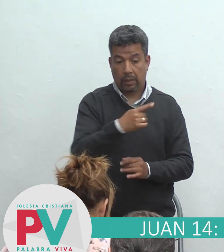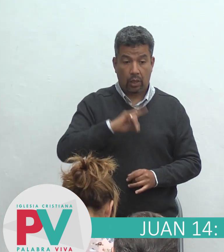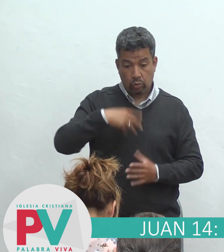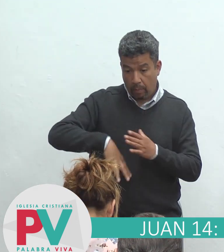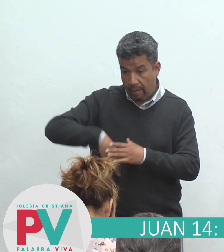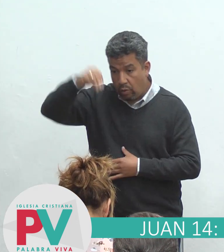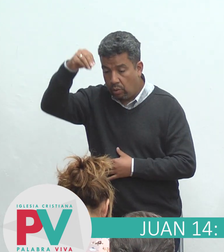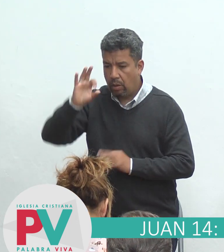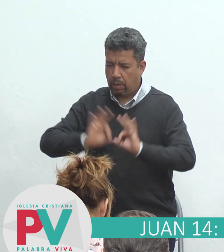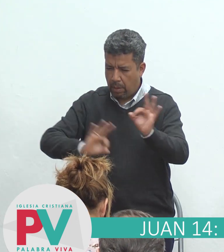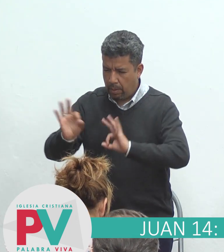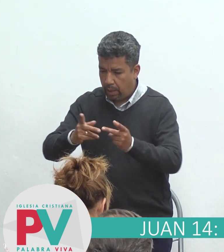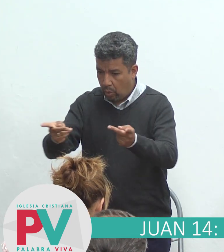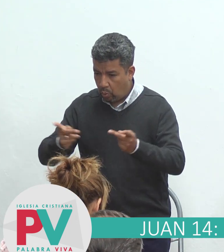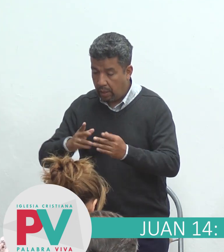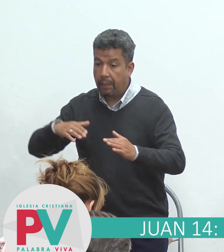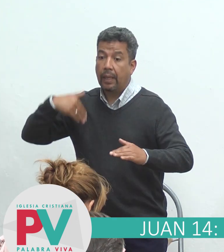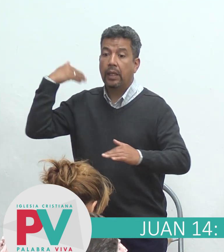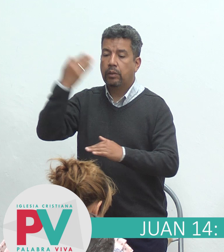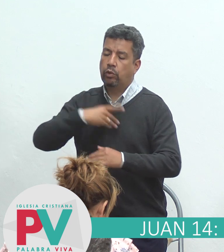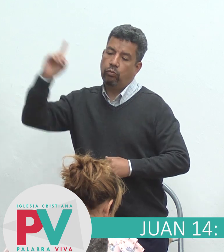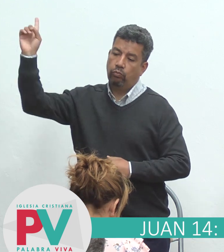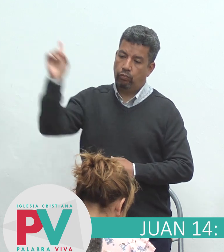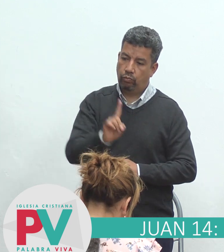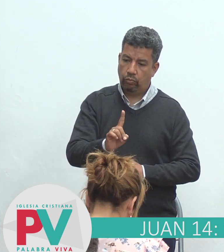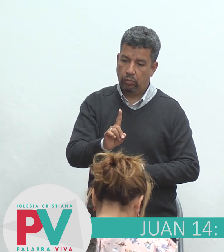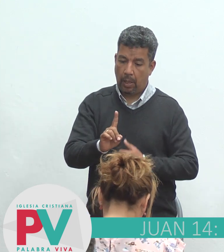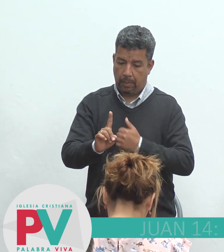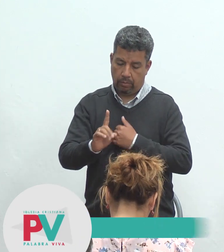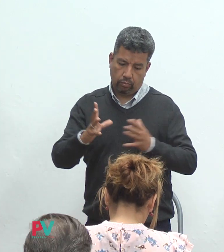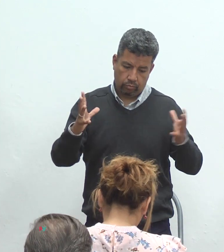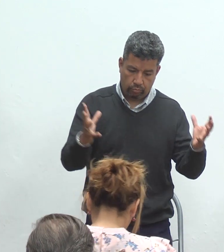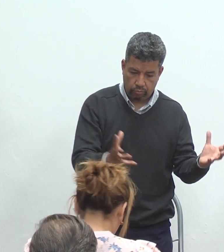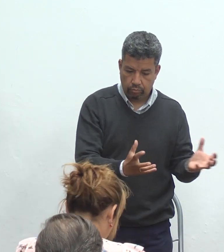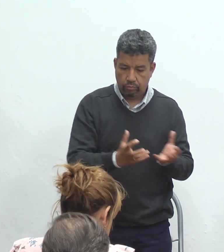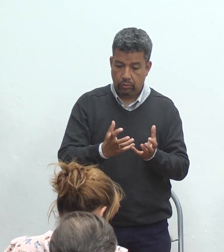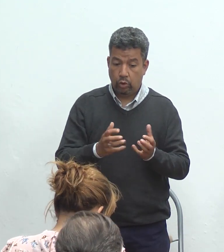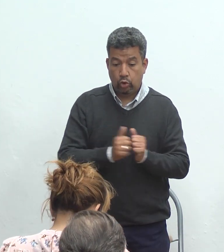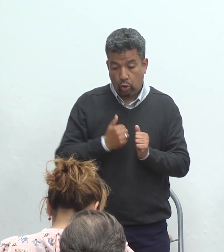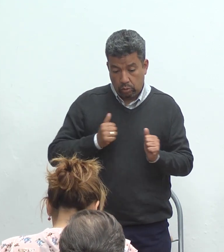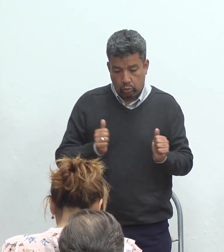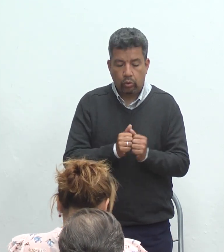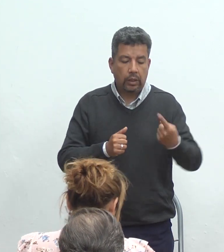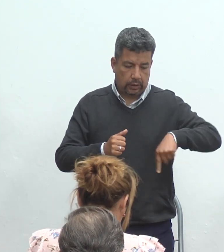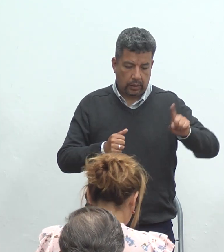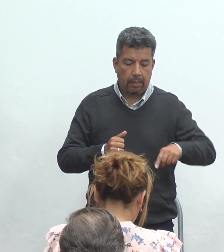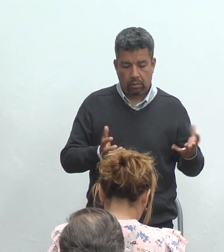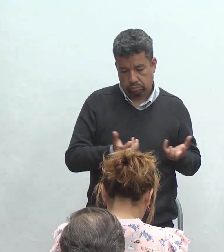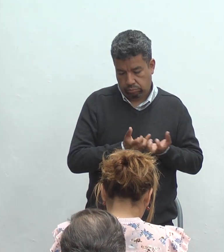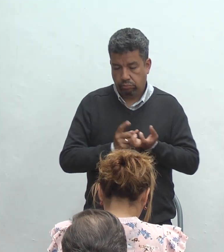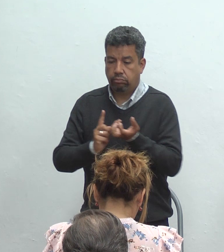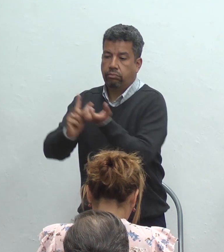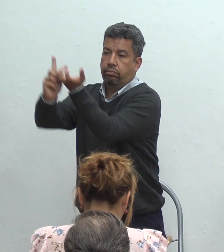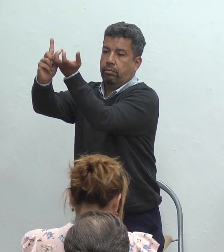y os preparare lugar, vendré otra vez y os tomaré mismo, que donde yo estoy, vosotros también